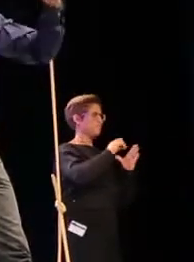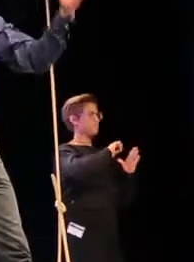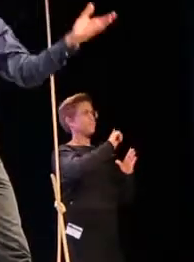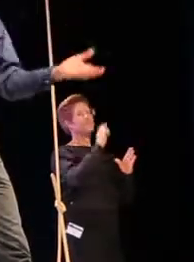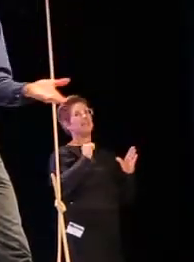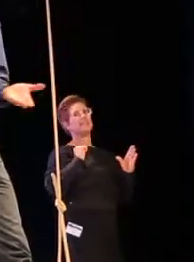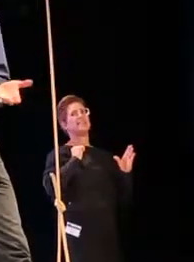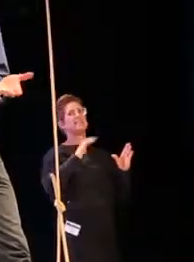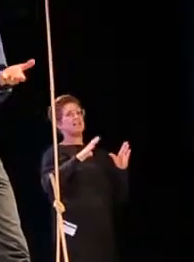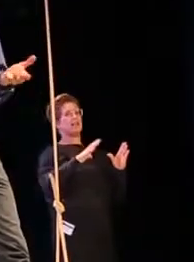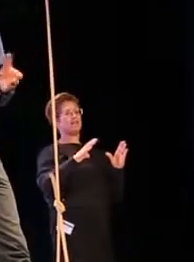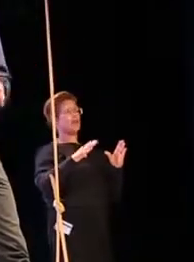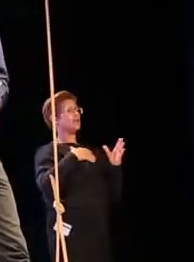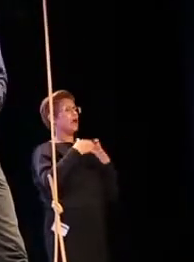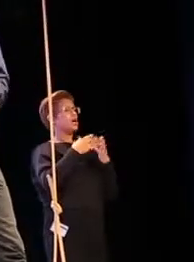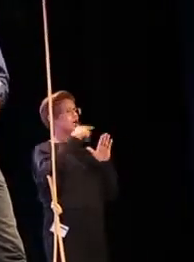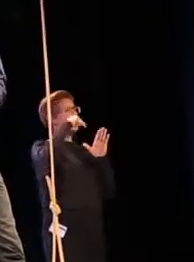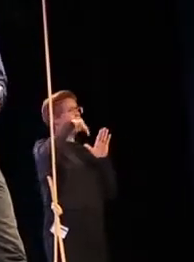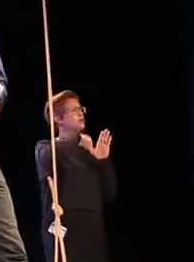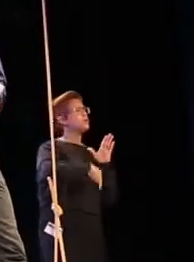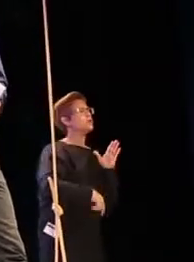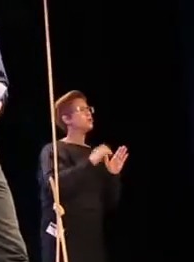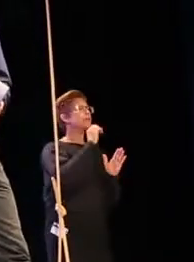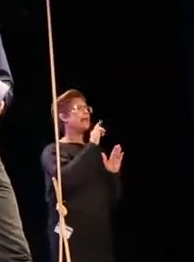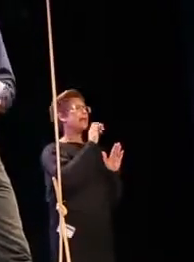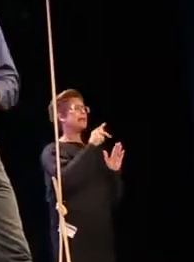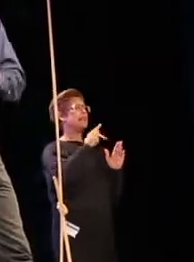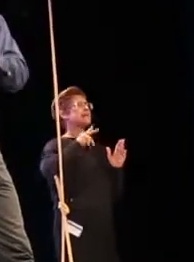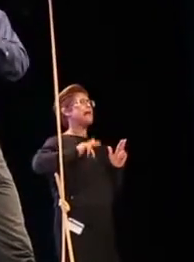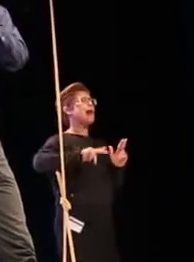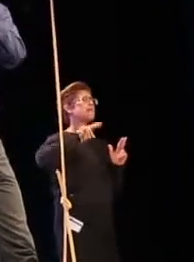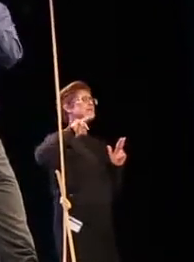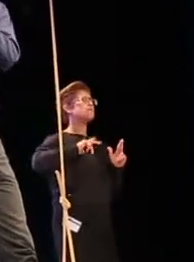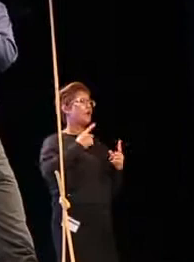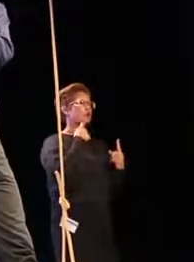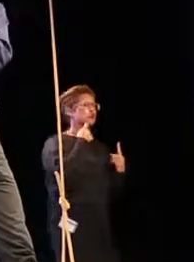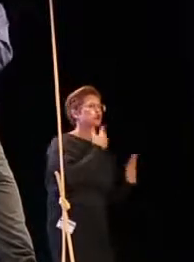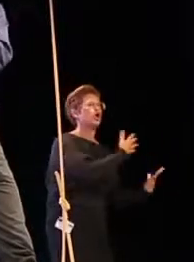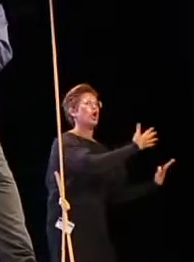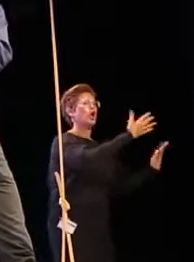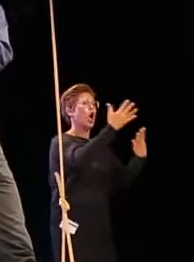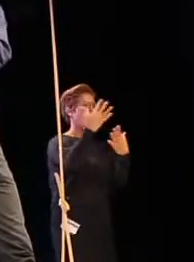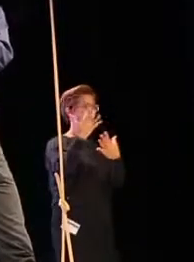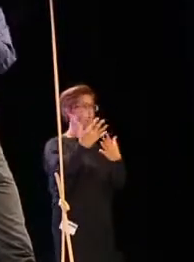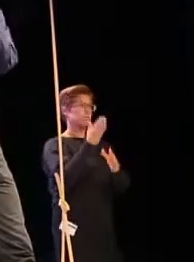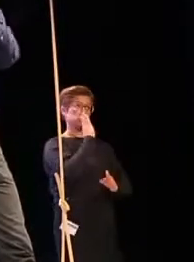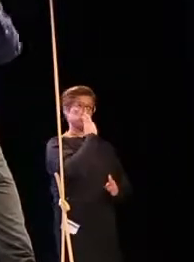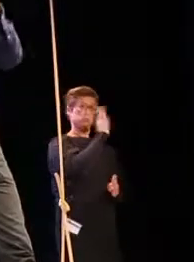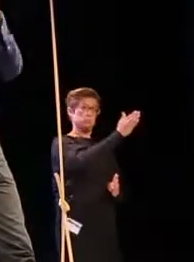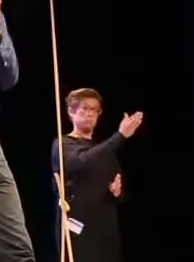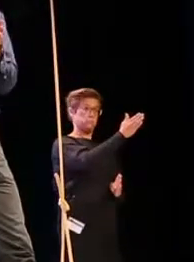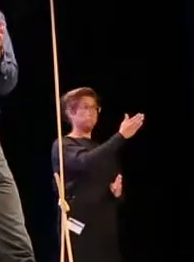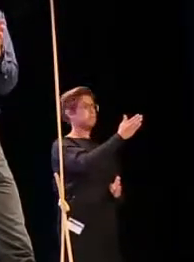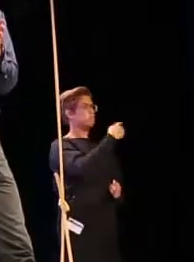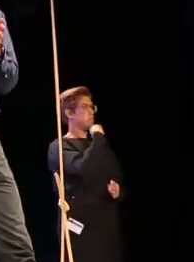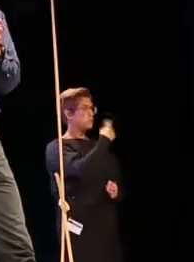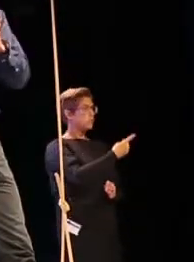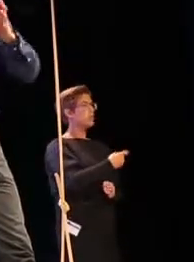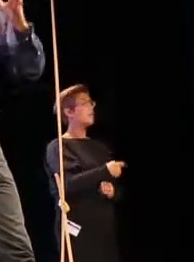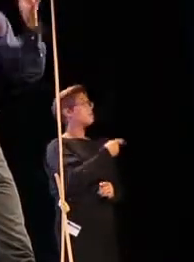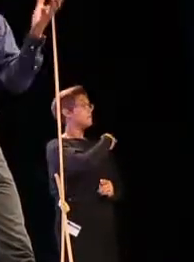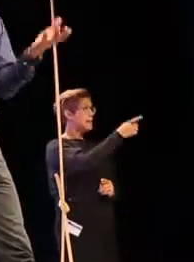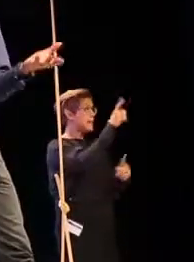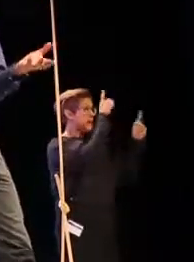ett otroligt djupt etiskt ansvar och säger i klarspråk att mänskligheten hotar